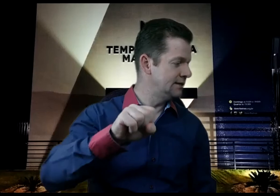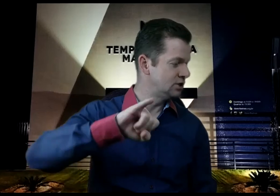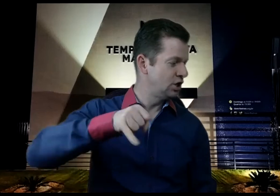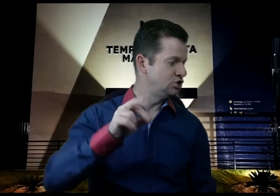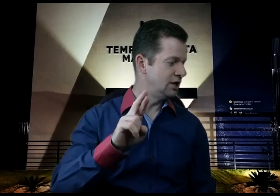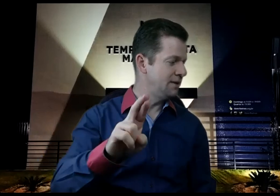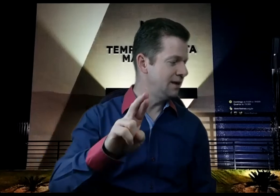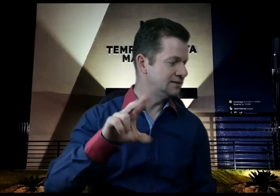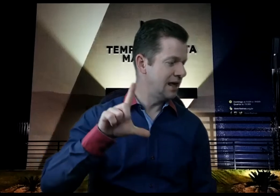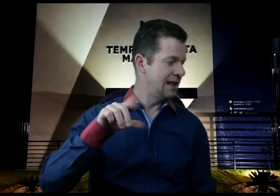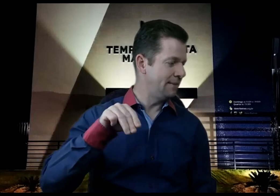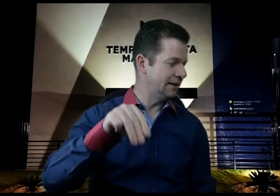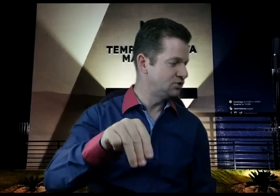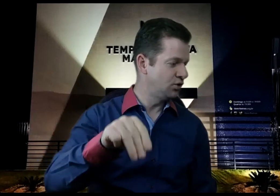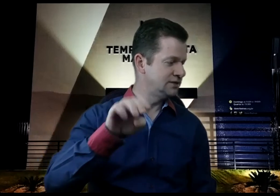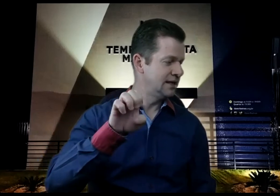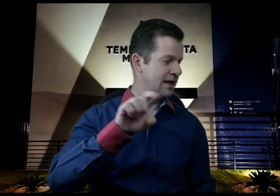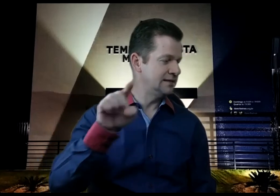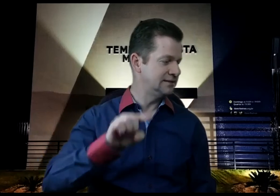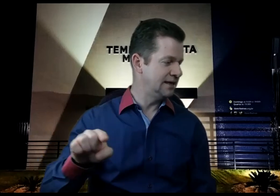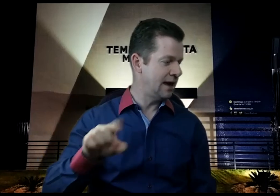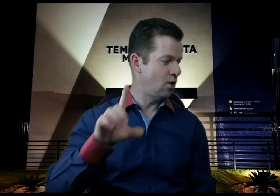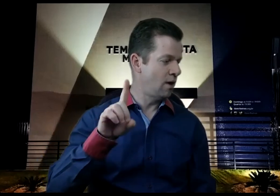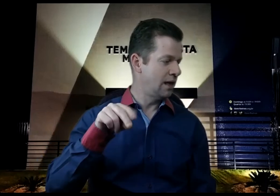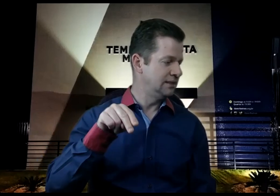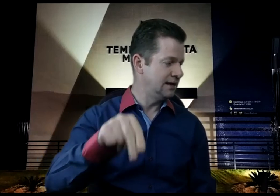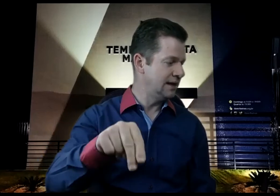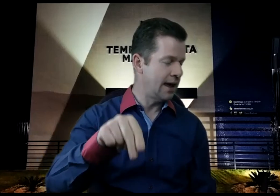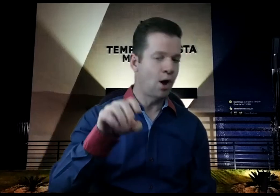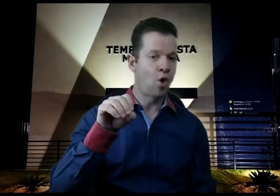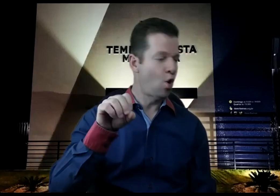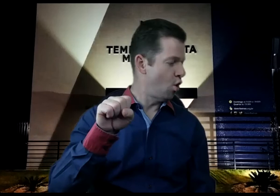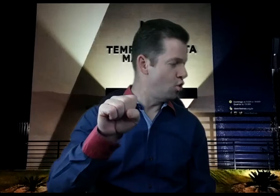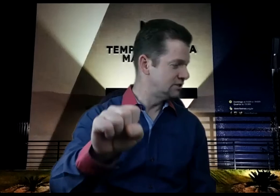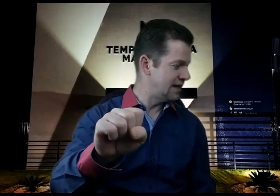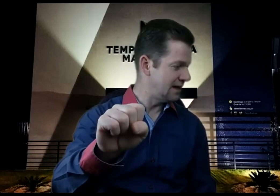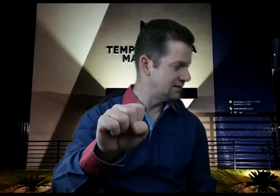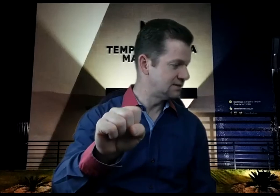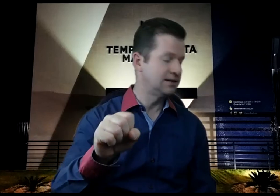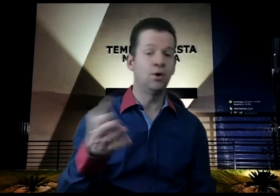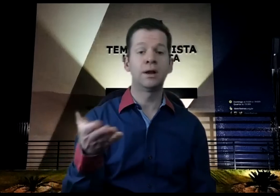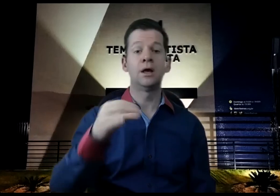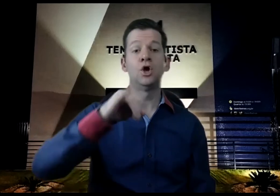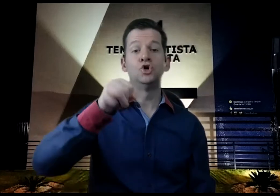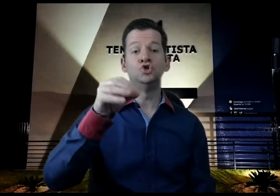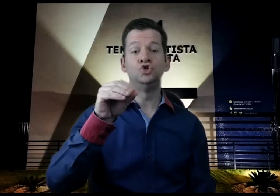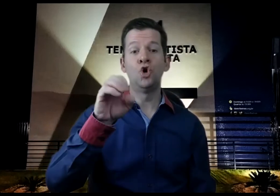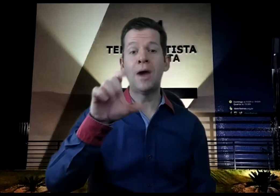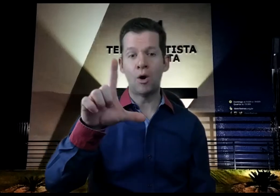Isaías, Jeremias, Lamentações, Ezequiel, Daniel, Oséias. Agora, Joel.